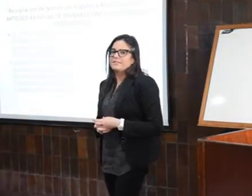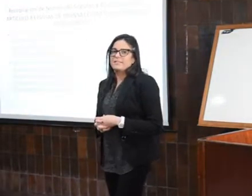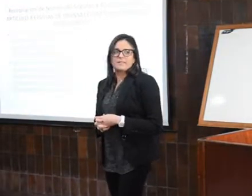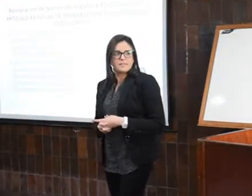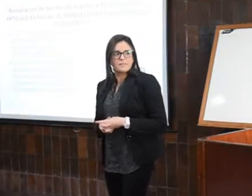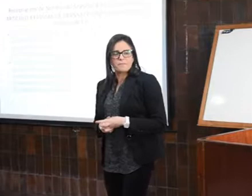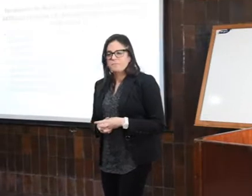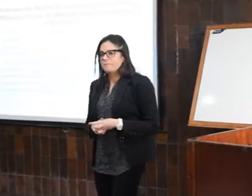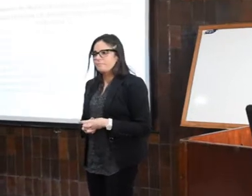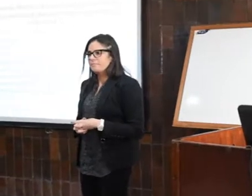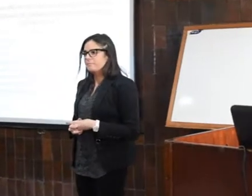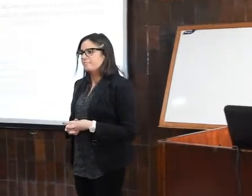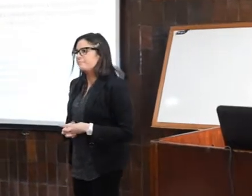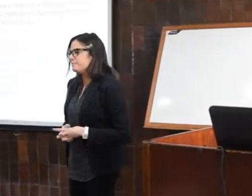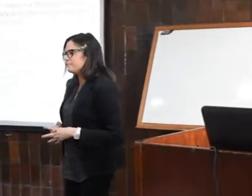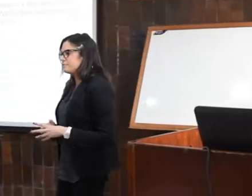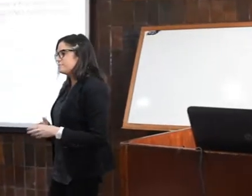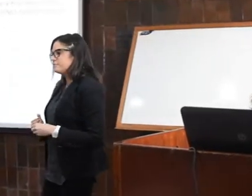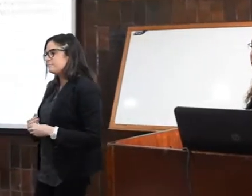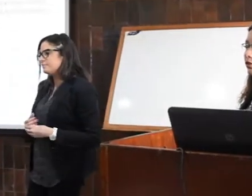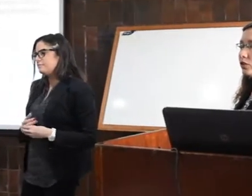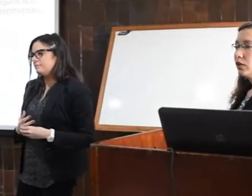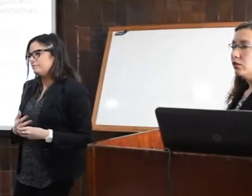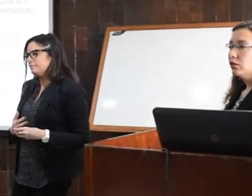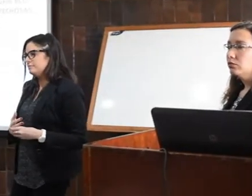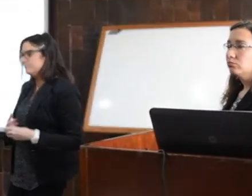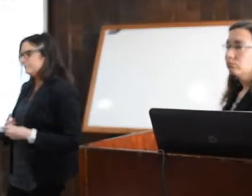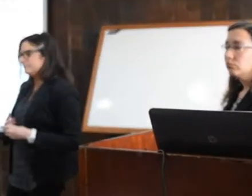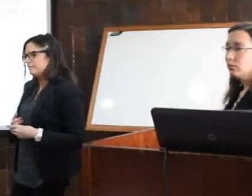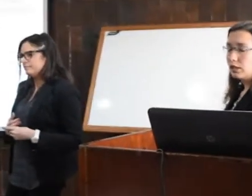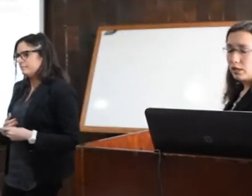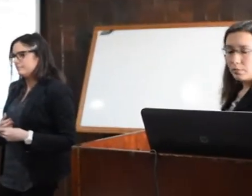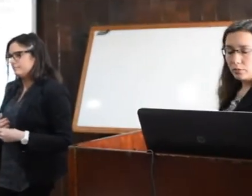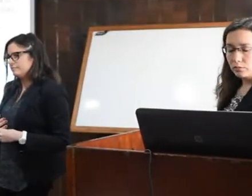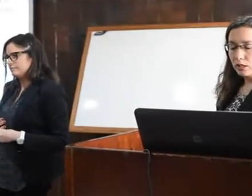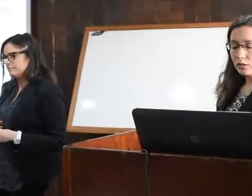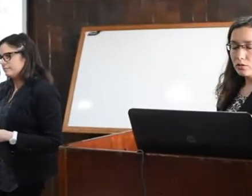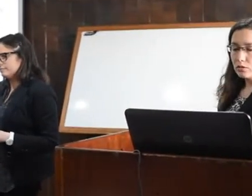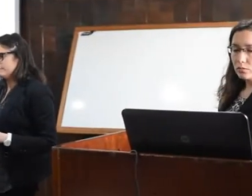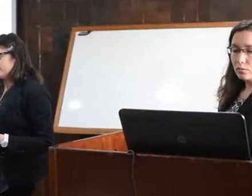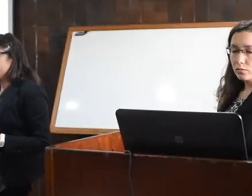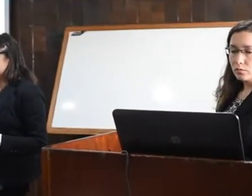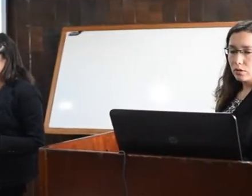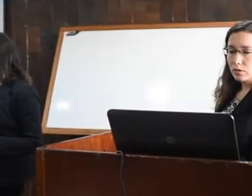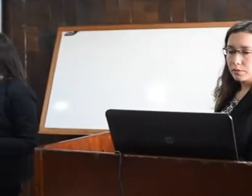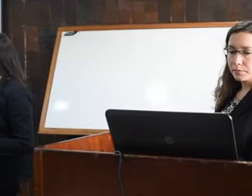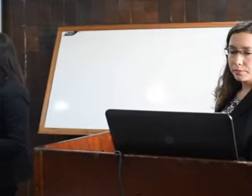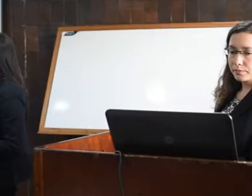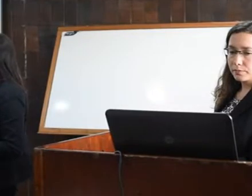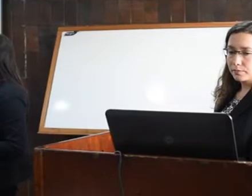alguna duda de los mismos hablando de los conceptos algo que quieren preguntarnos